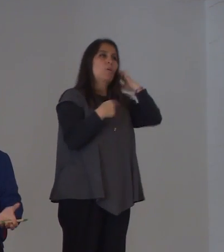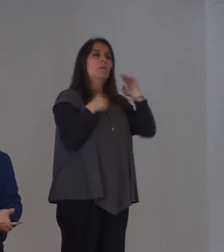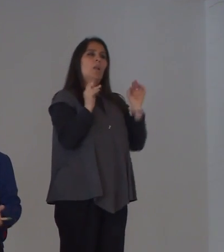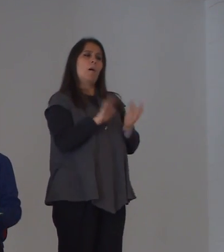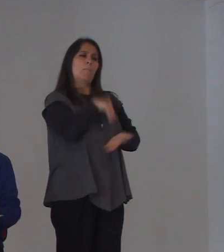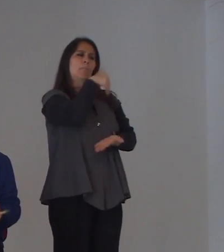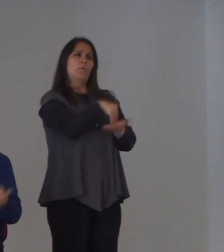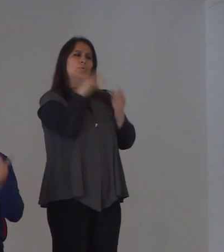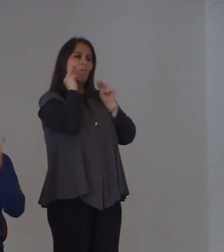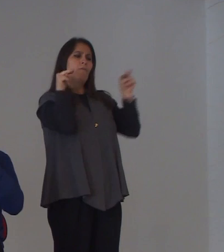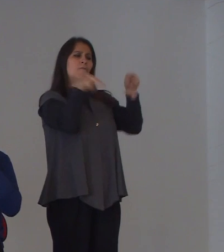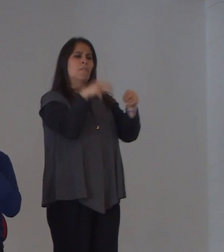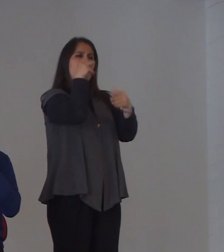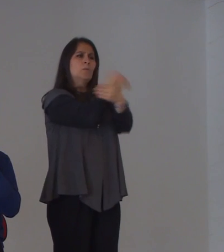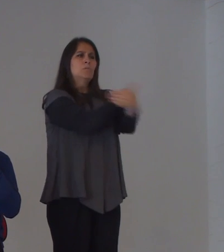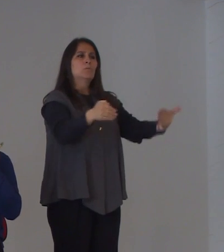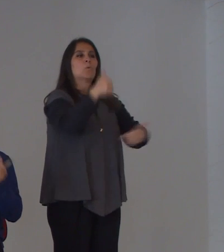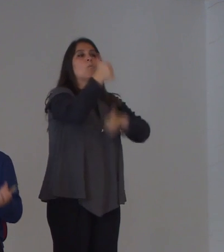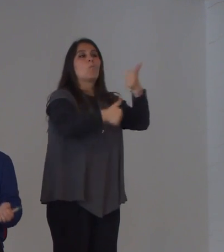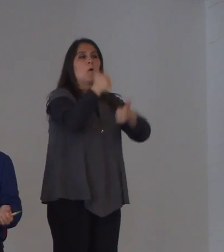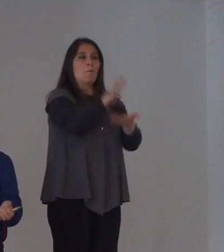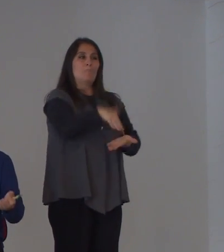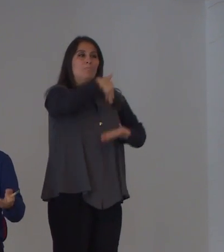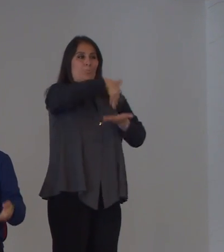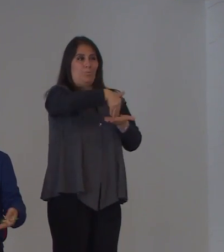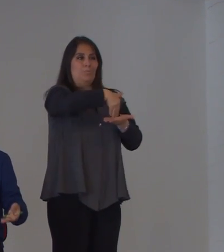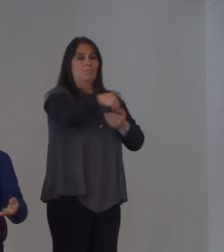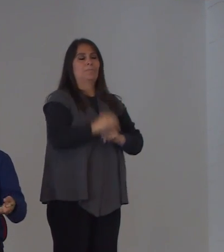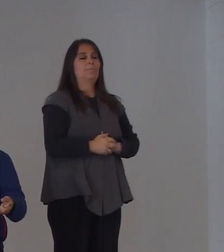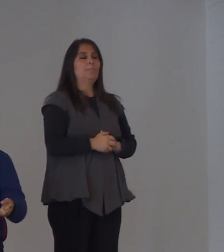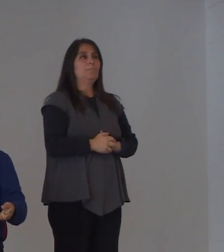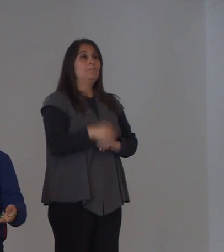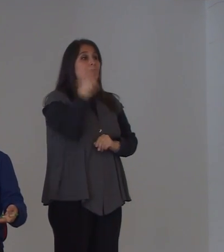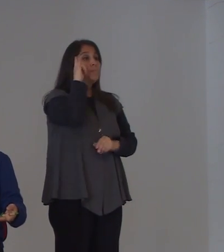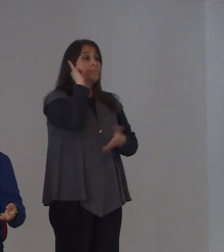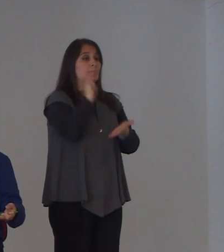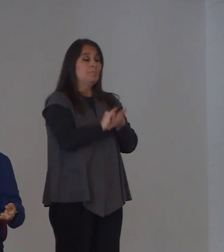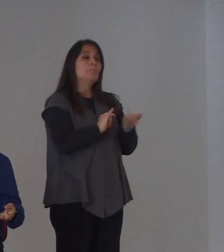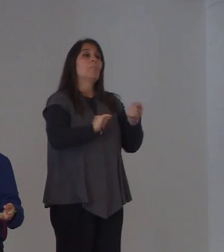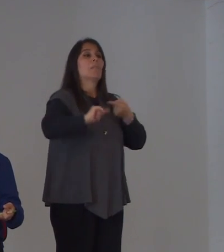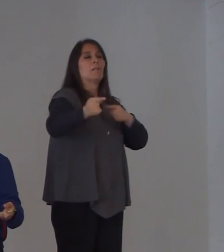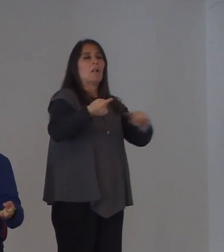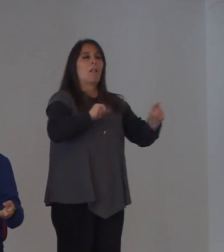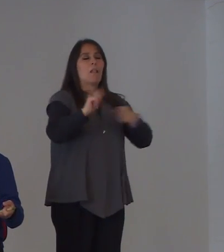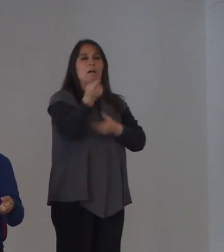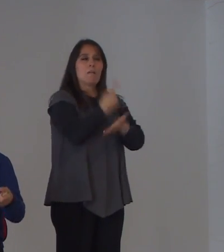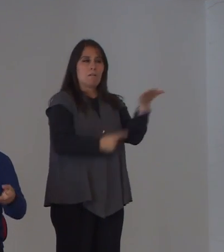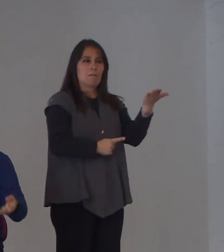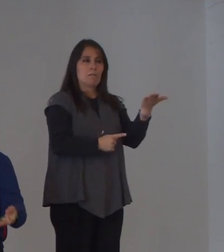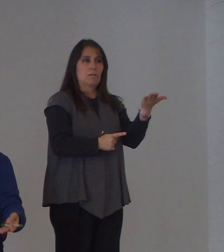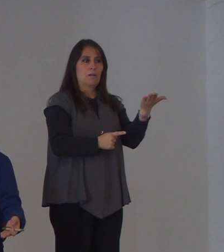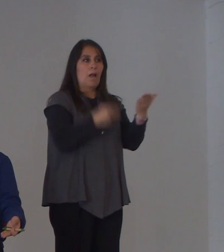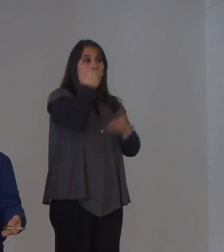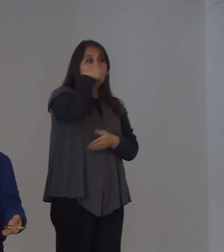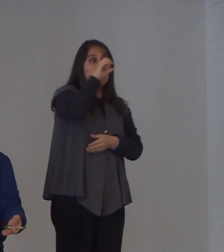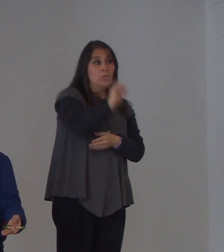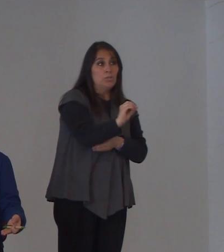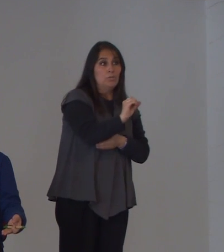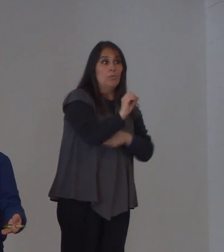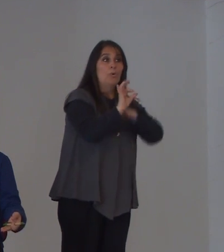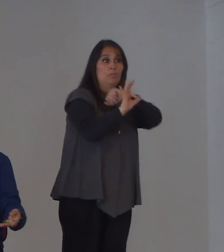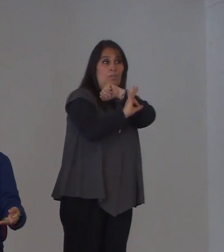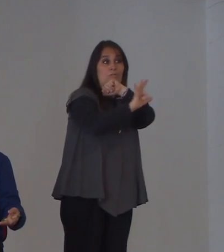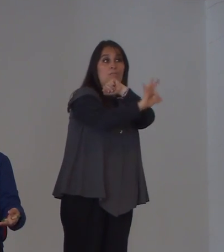miramos nosotros a los niños. Creo que la discusión gira en torno de que hay un niño de la psicología,